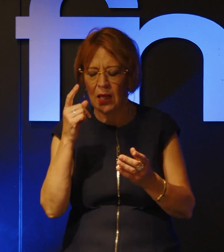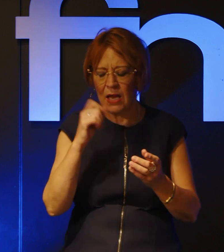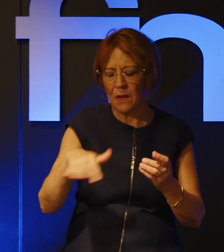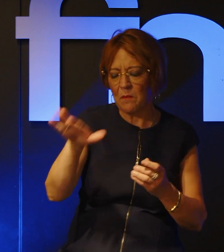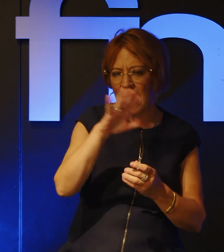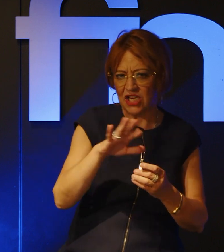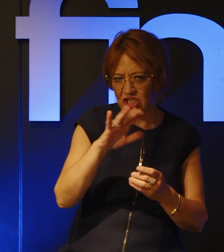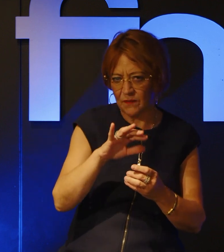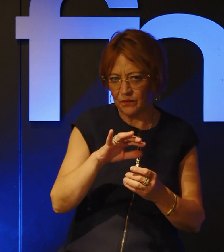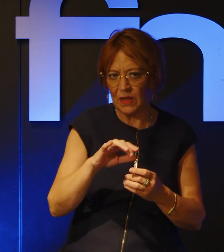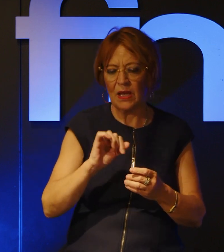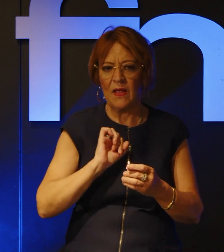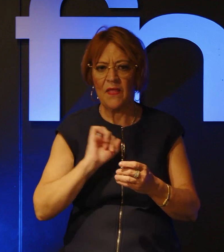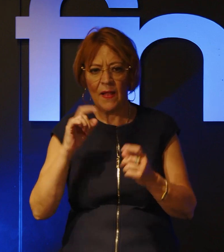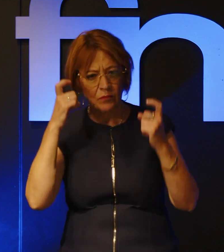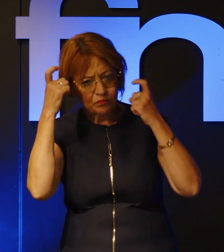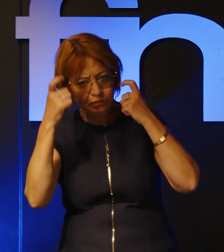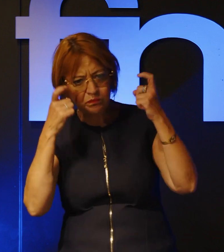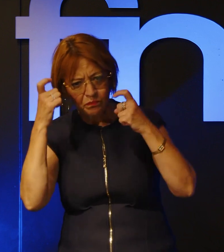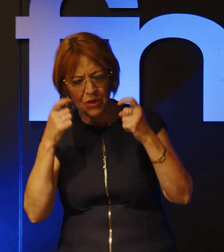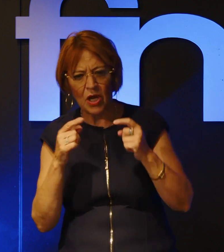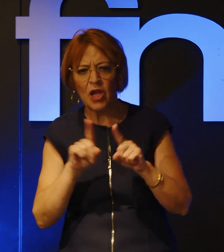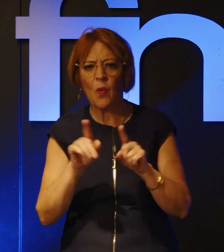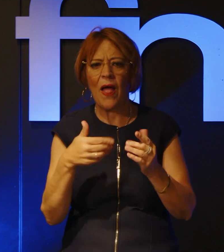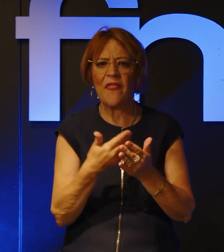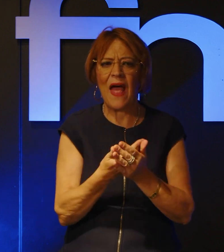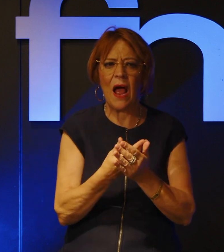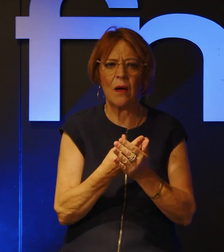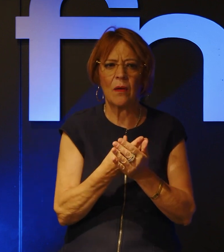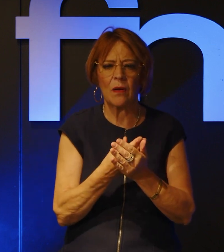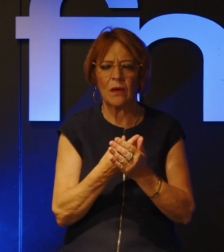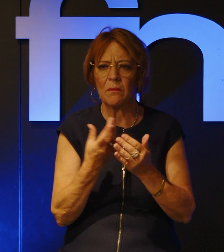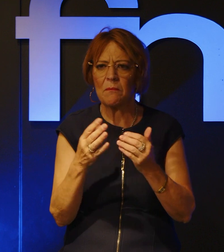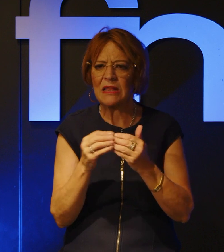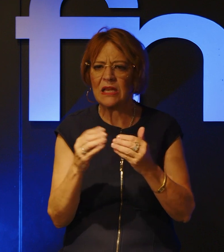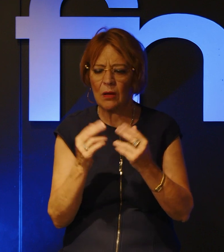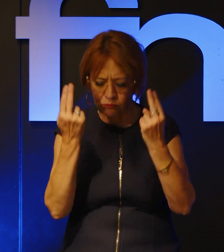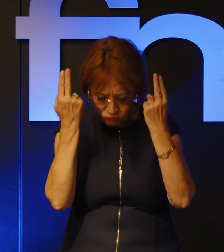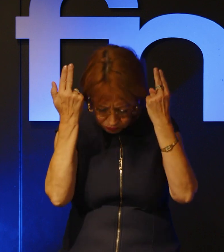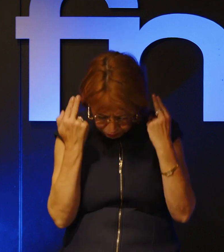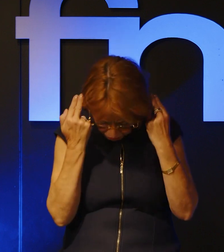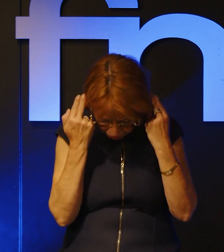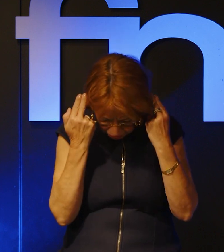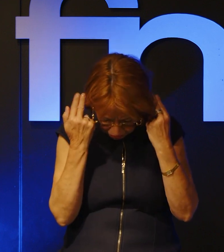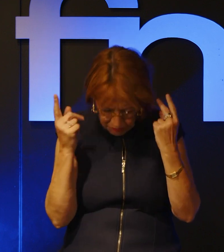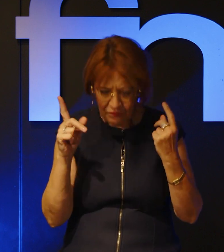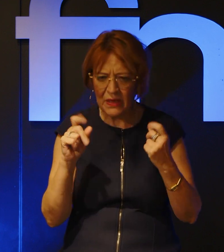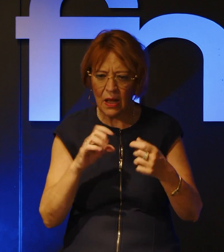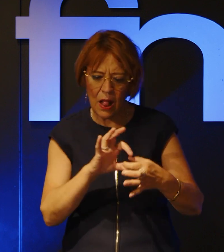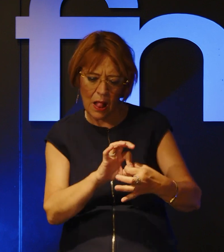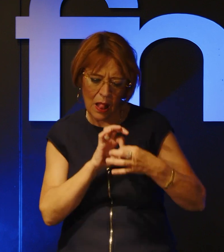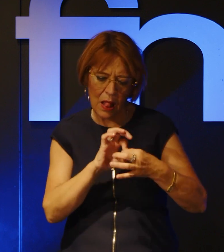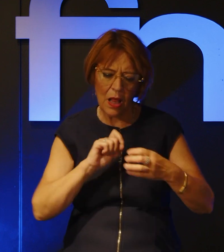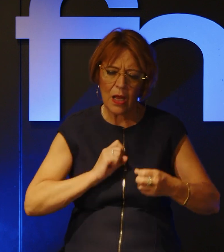forma velada era a questão da objetificação a submissão e a dependência emocional em